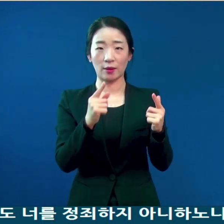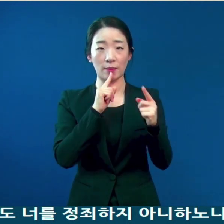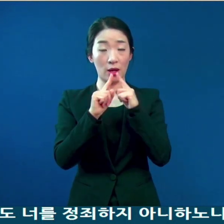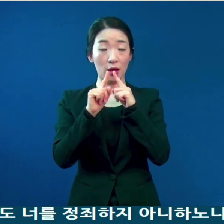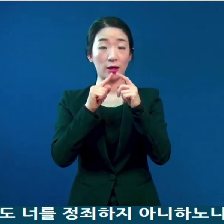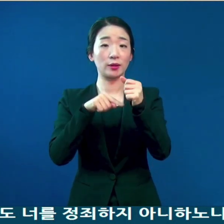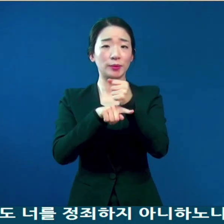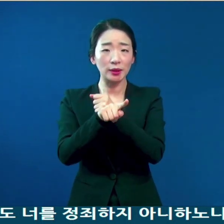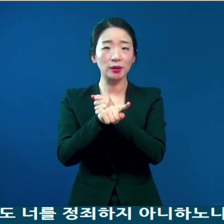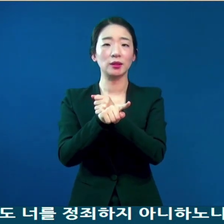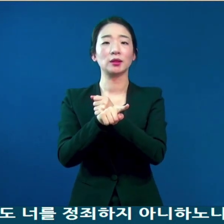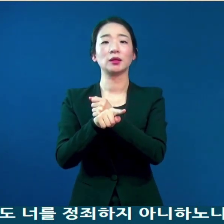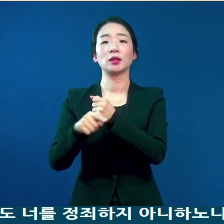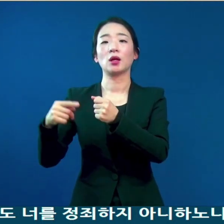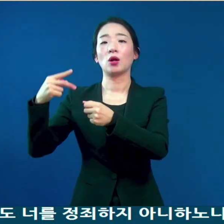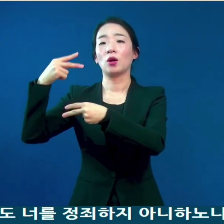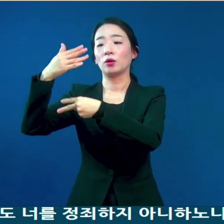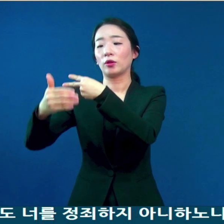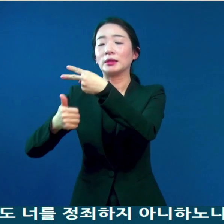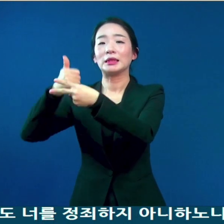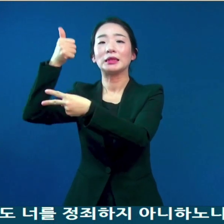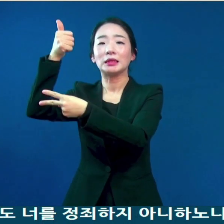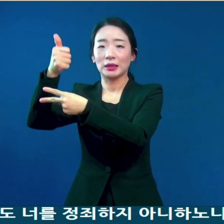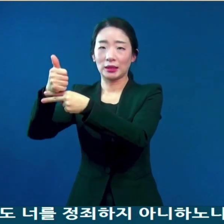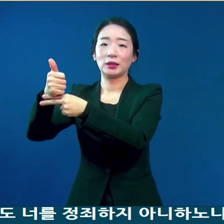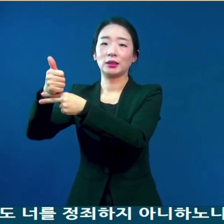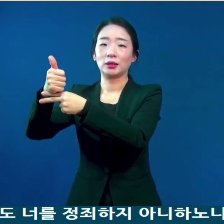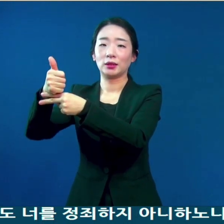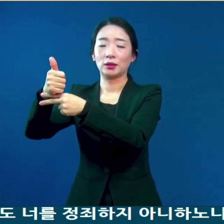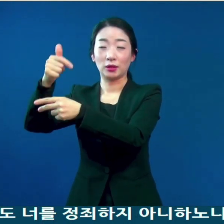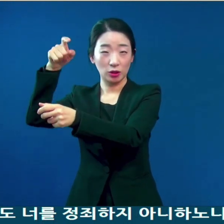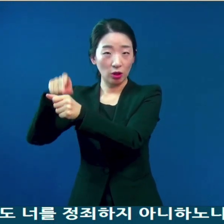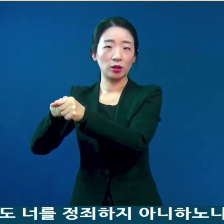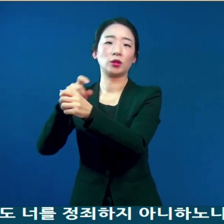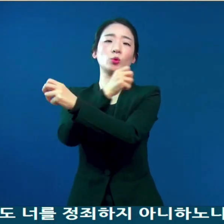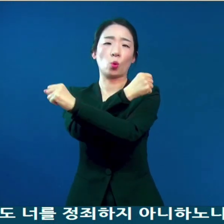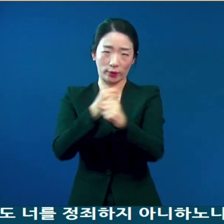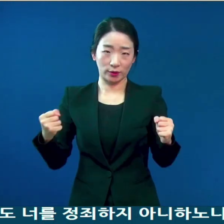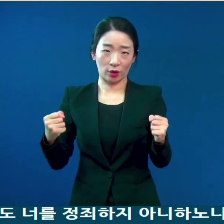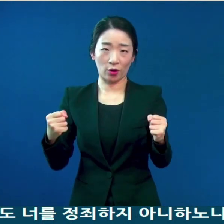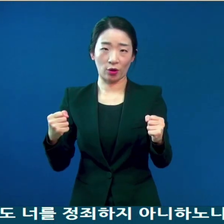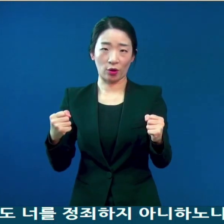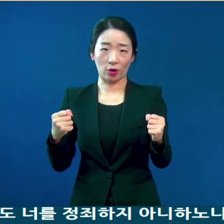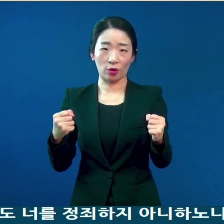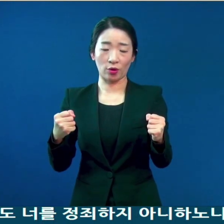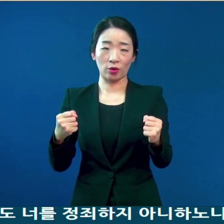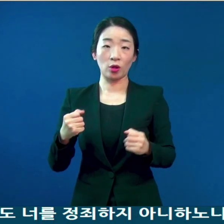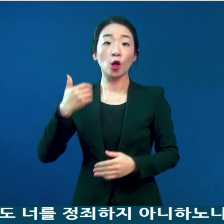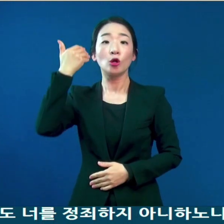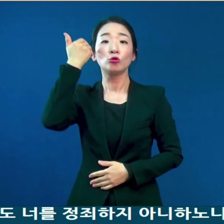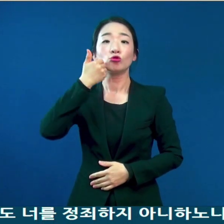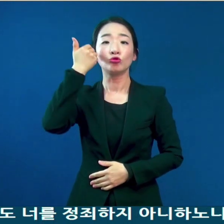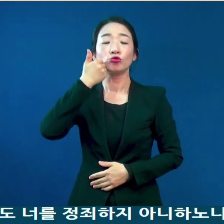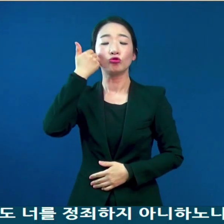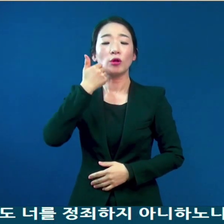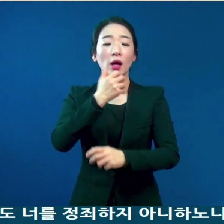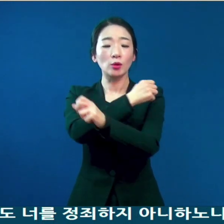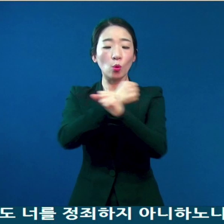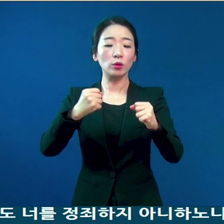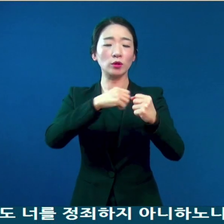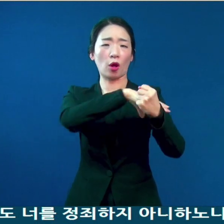신적인 용서권의 발동입니다. 누가 용서할 수 있는 권한이 있는지를 보여주는